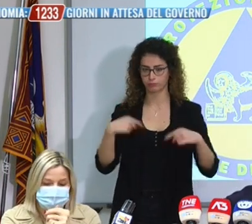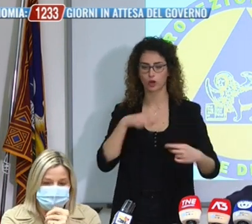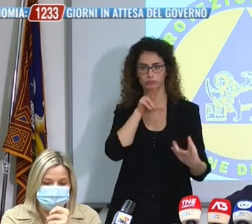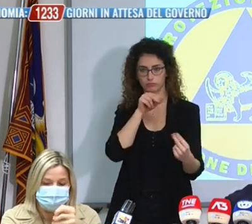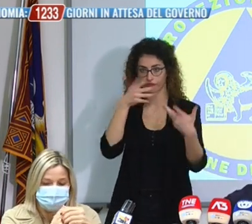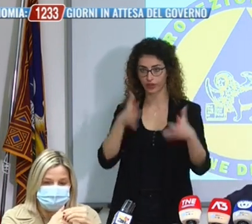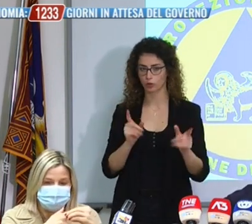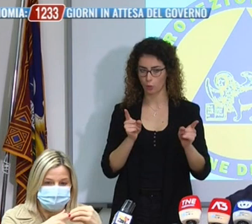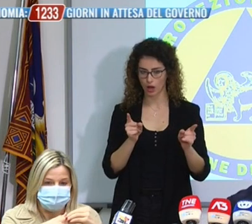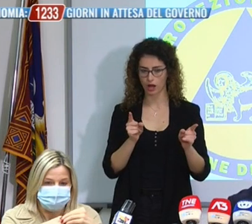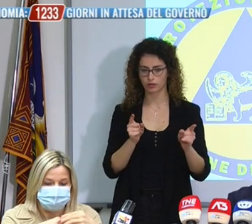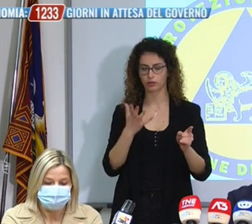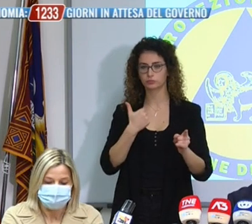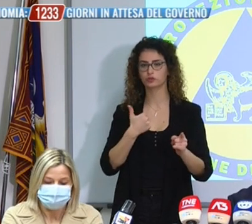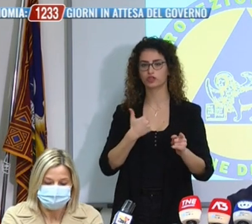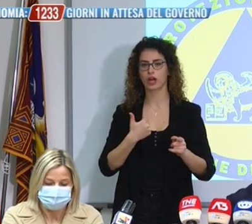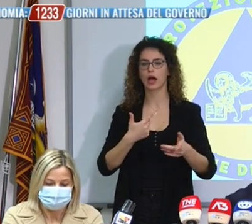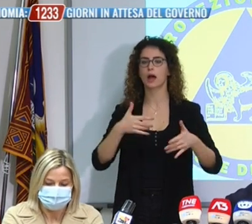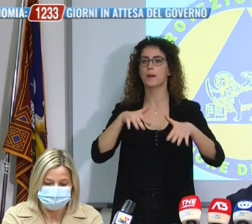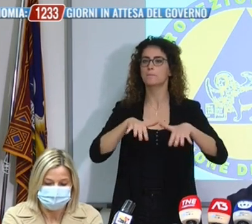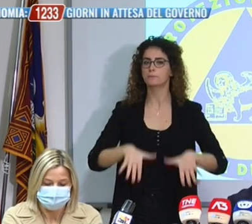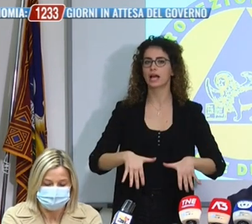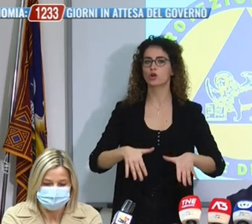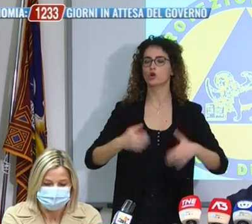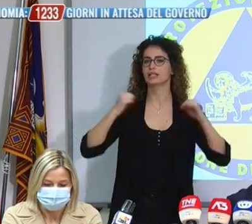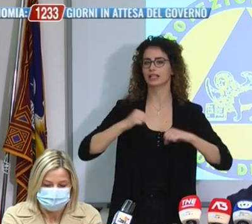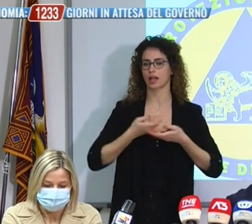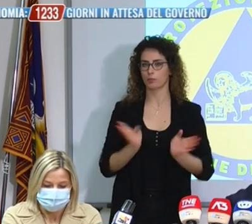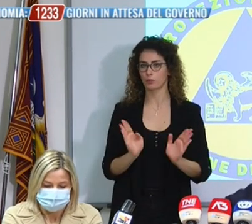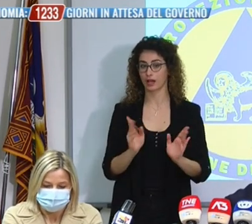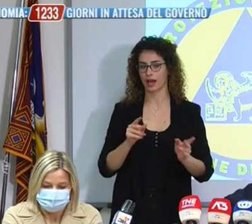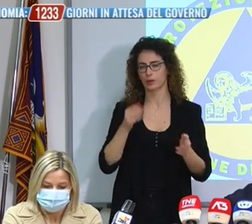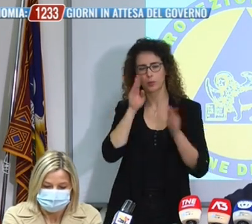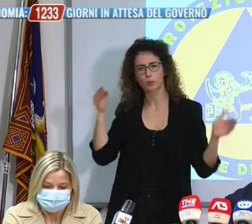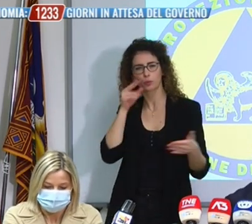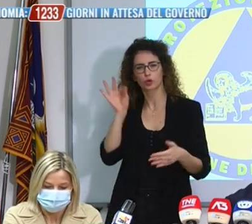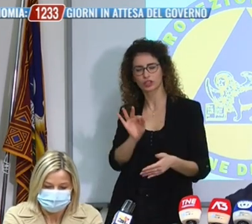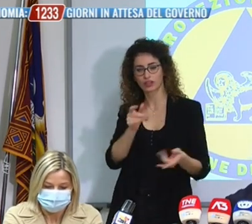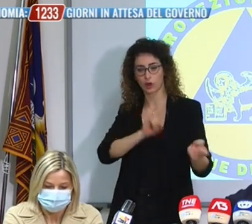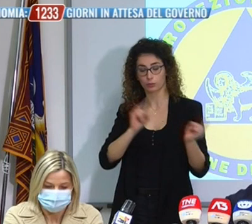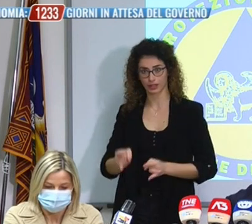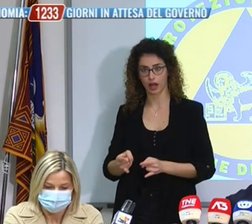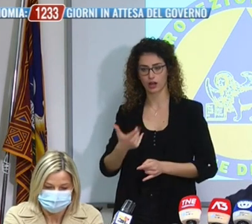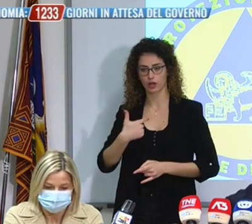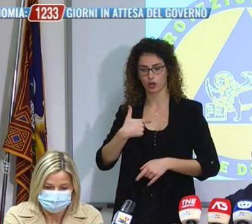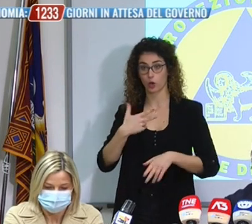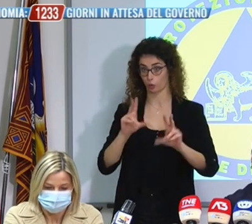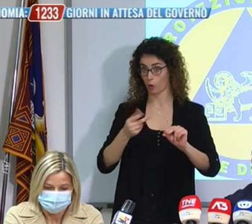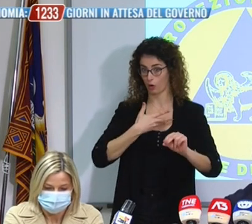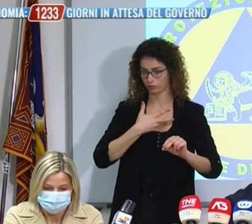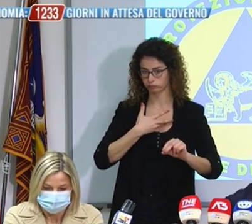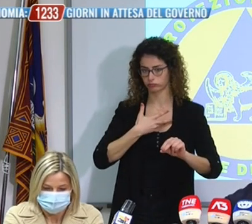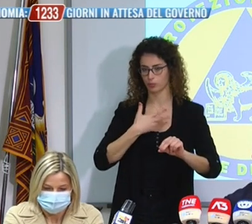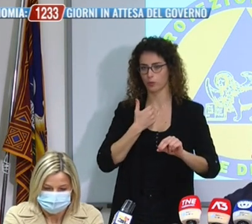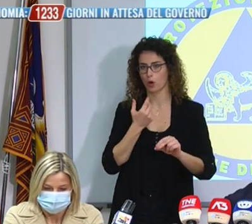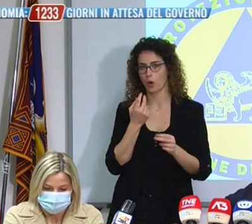deciso di uscire con un nuovo piano di sanità pubblica rispetto alla gestione ospedaliera, in maniera prudenziale, se